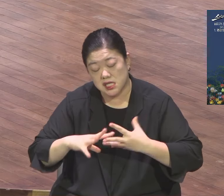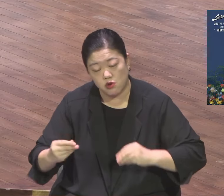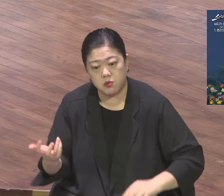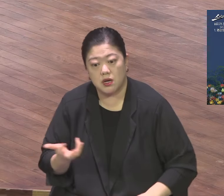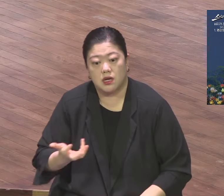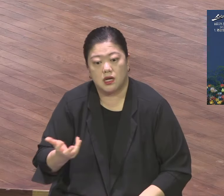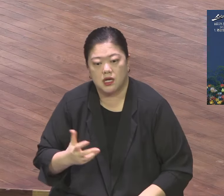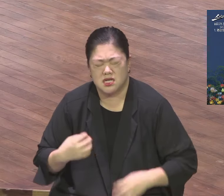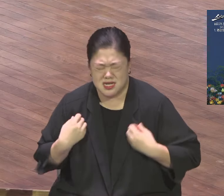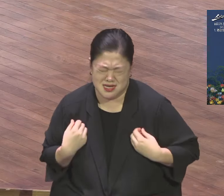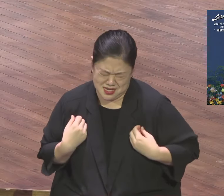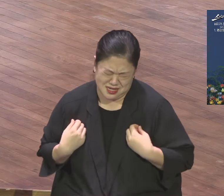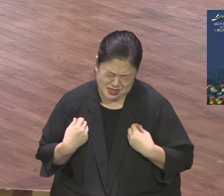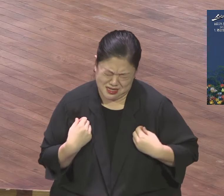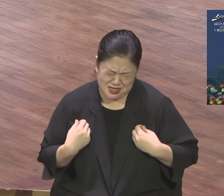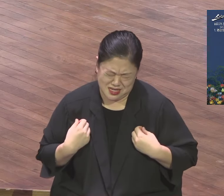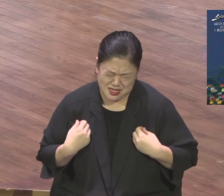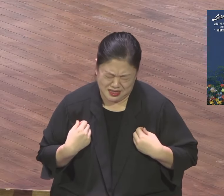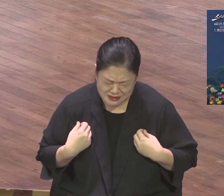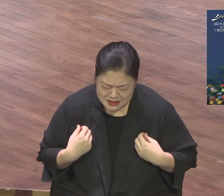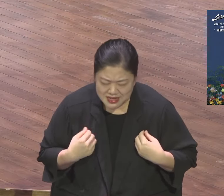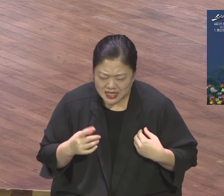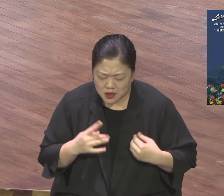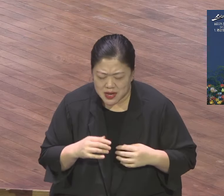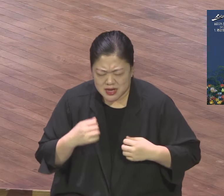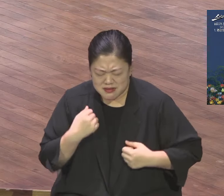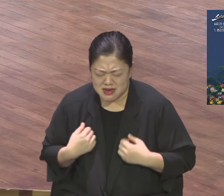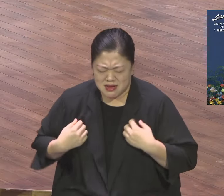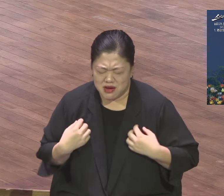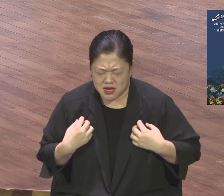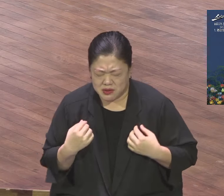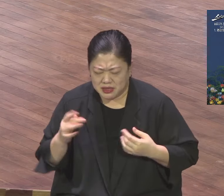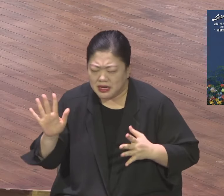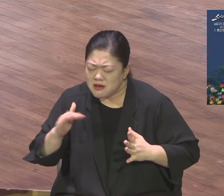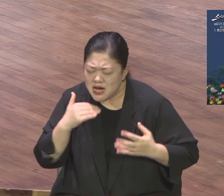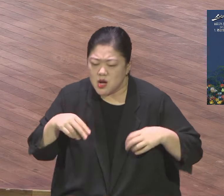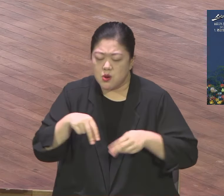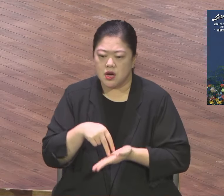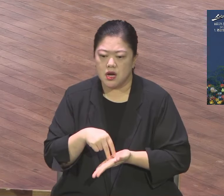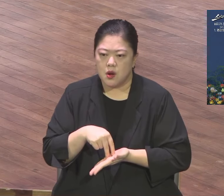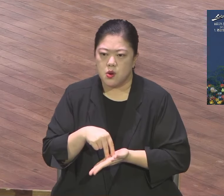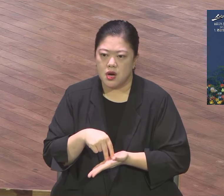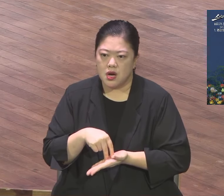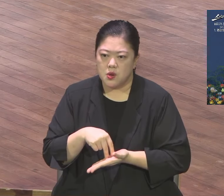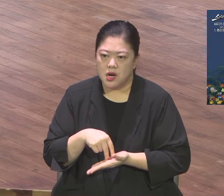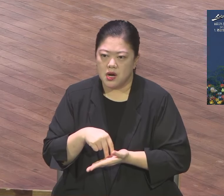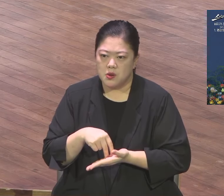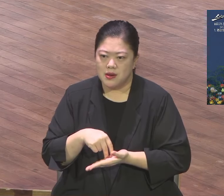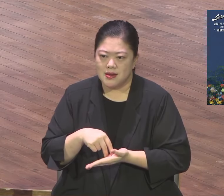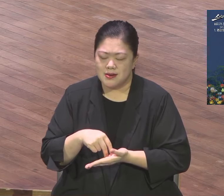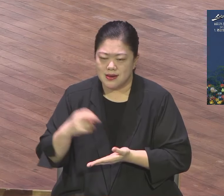것 같은 고통 견디면 조금 나아요. 좀 또 뜁니다. 또 아파요. 또 와요. 또 와.